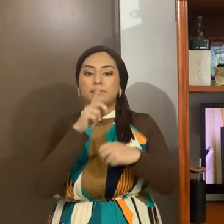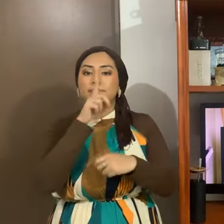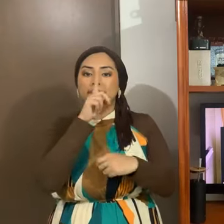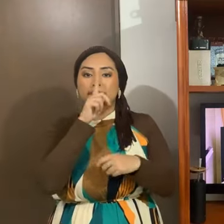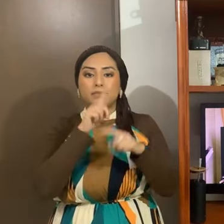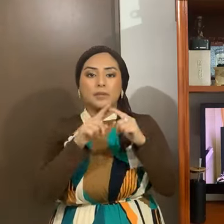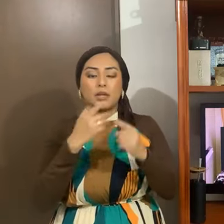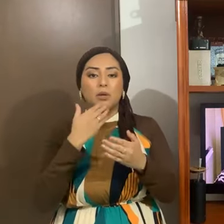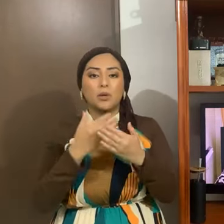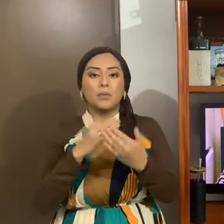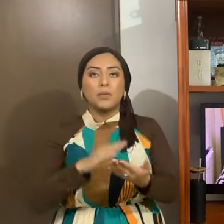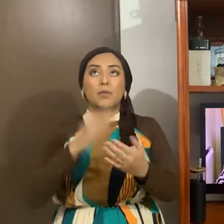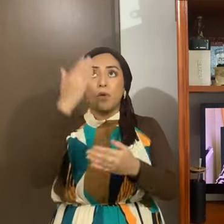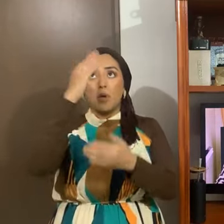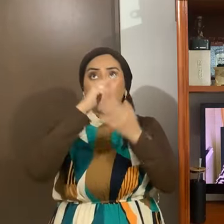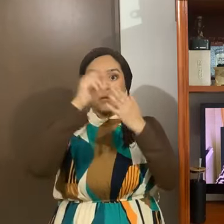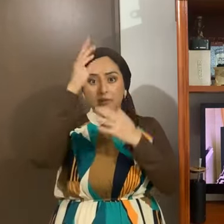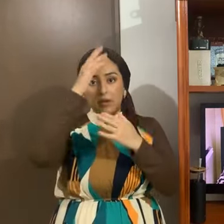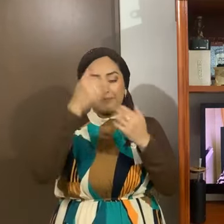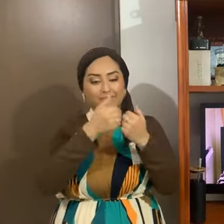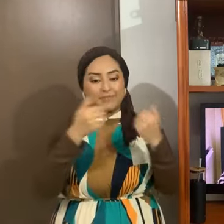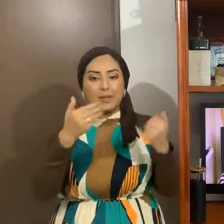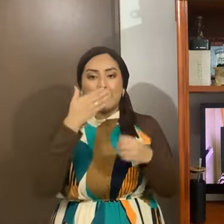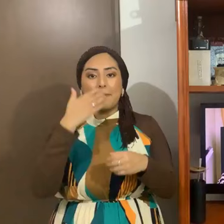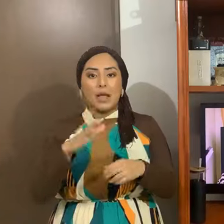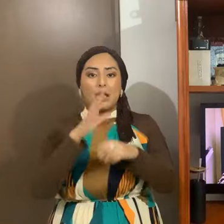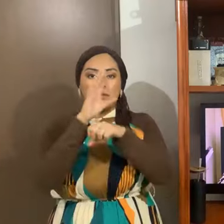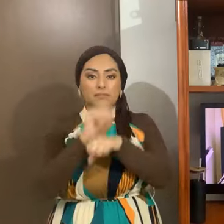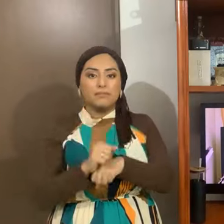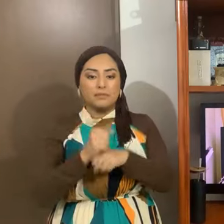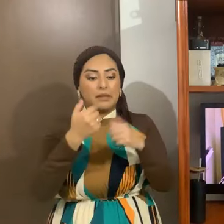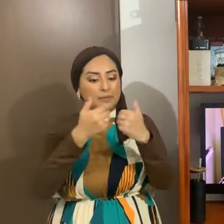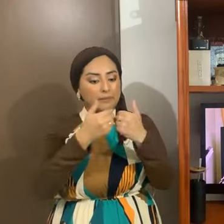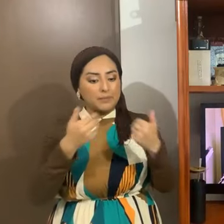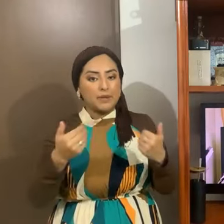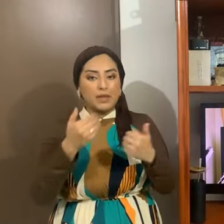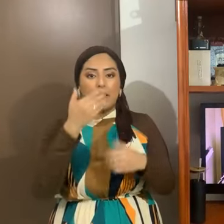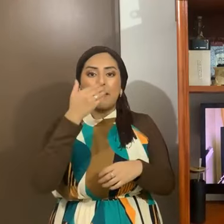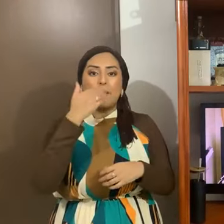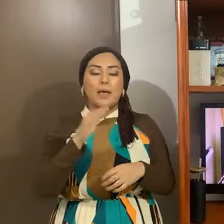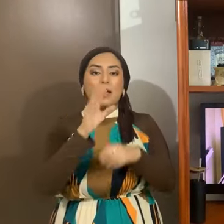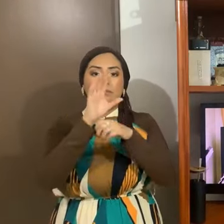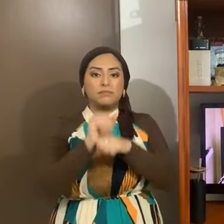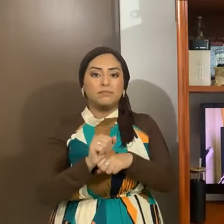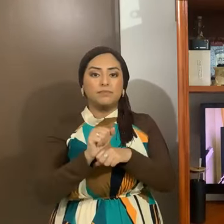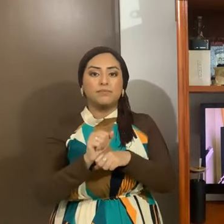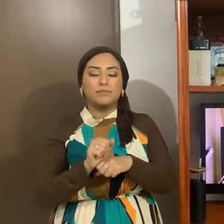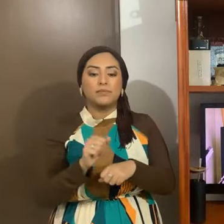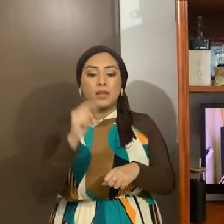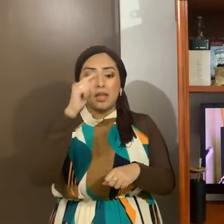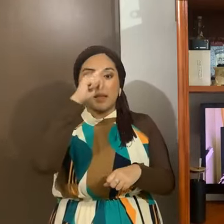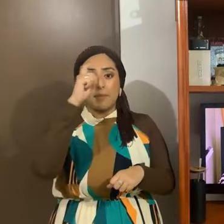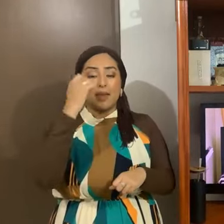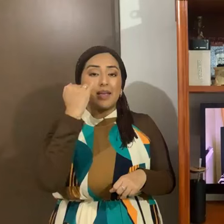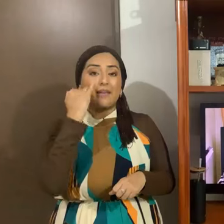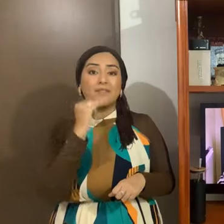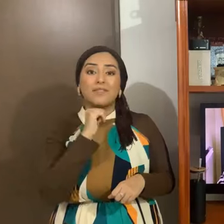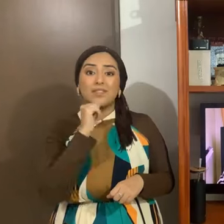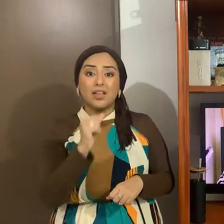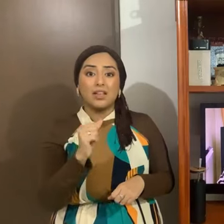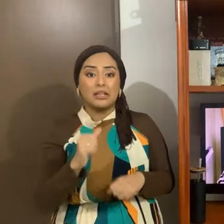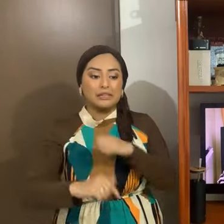Todopoderoso. Hay que apartarse de esos malos hábitos, hay que apartarse de esas malas costumbres, porque si no,